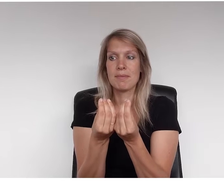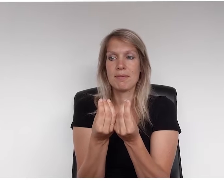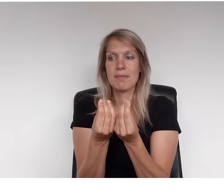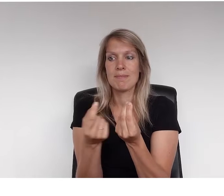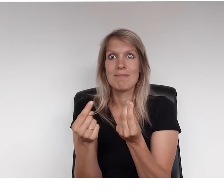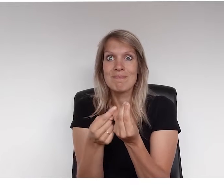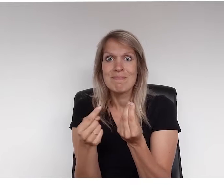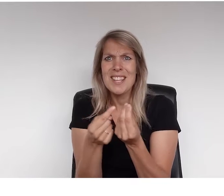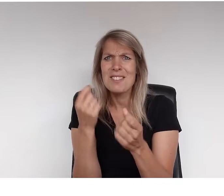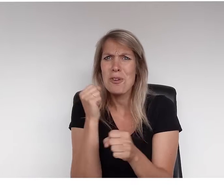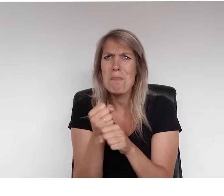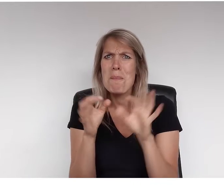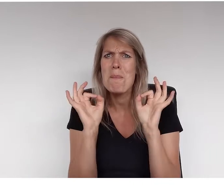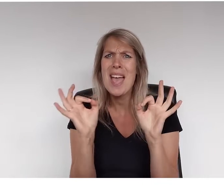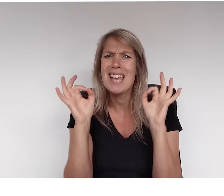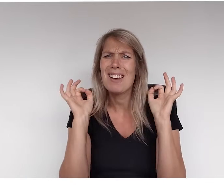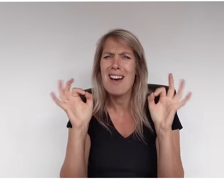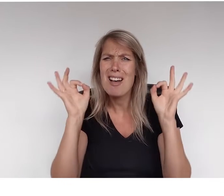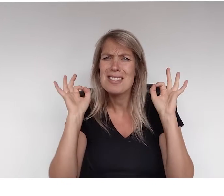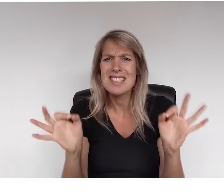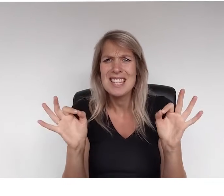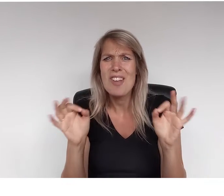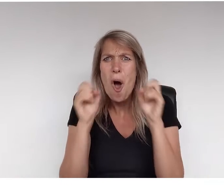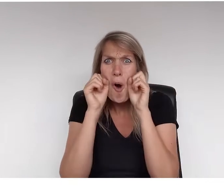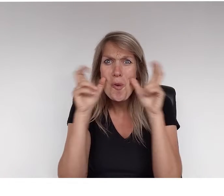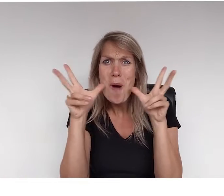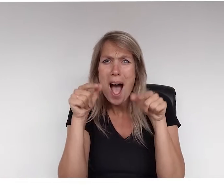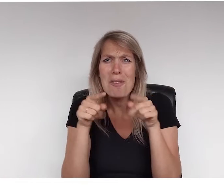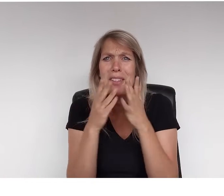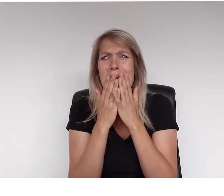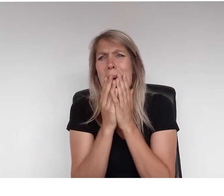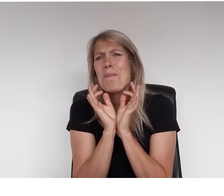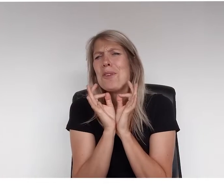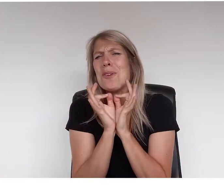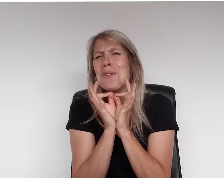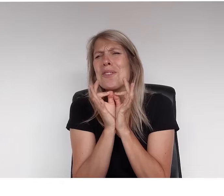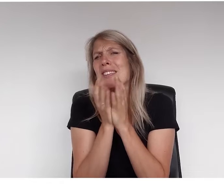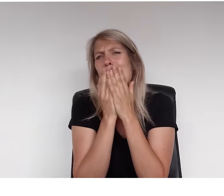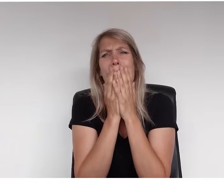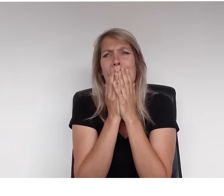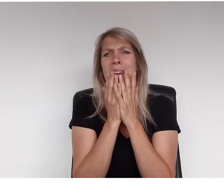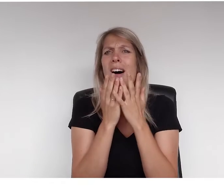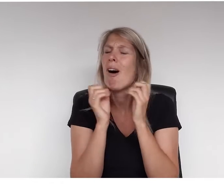Dit is toch megastisch? Oh, wauw, wat een beauty! Ho!